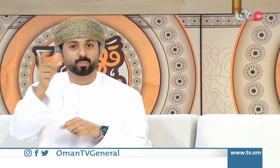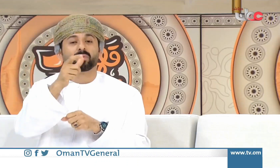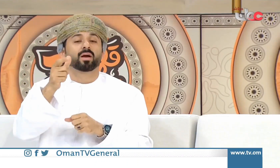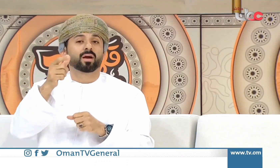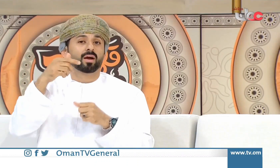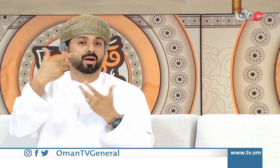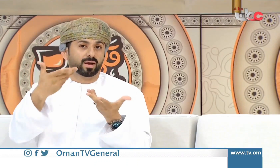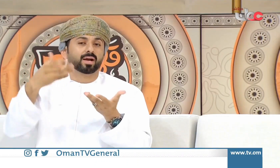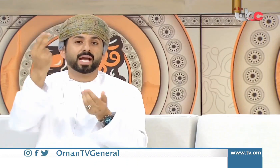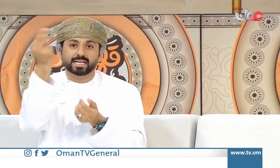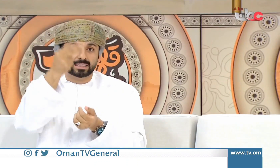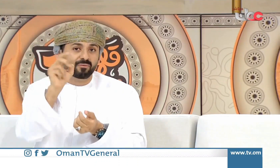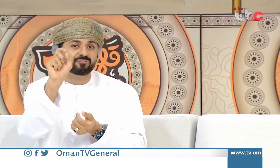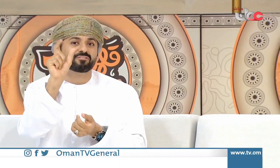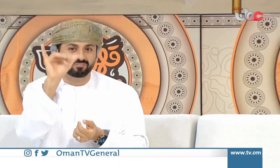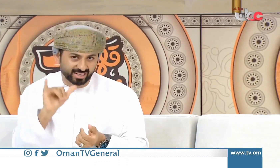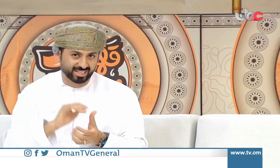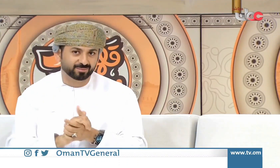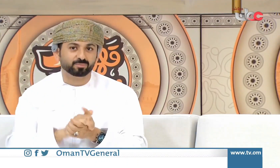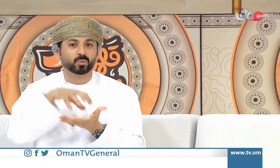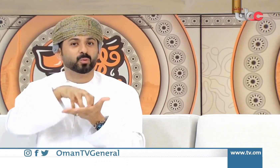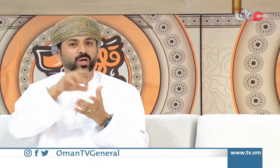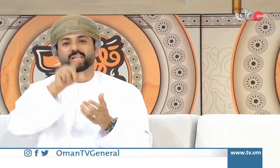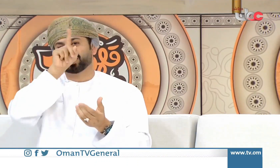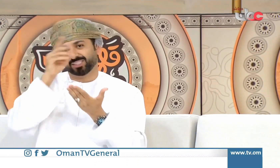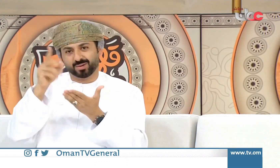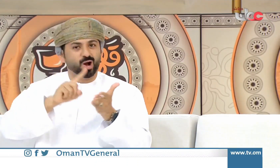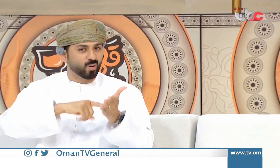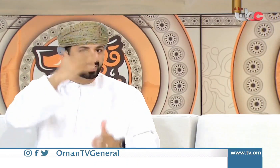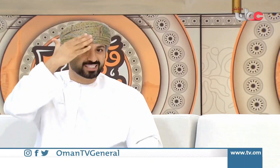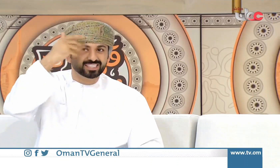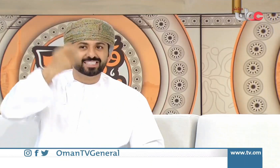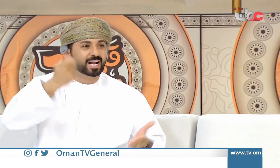أو ملتقى ولاية سناء الأول للفنون التشكيلية،